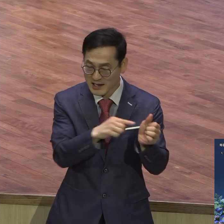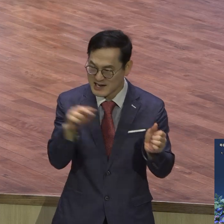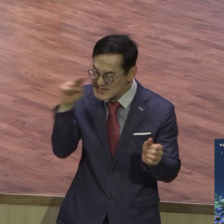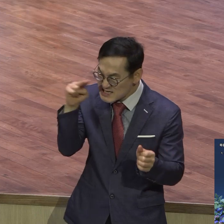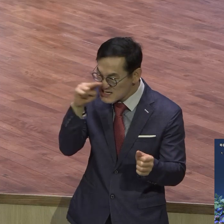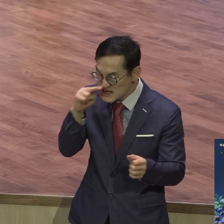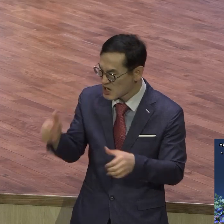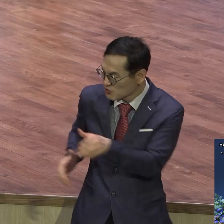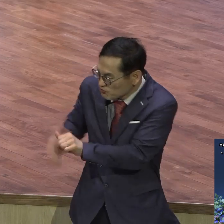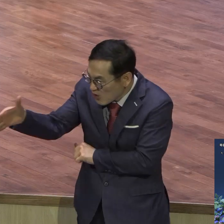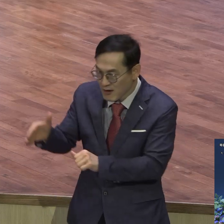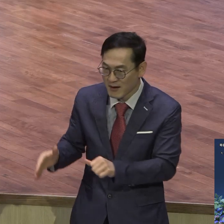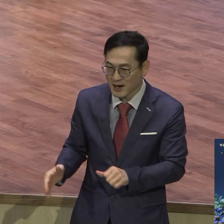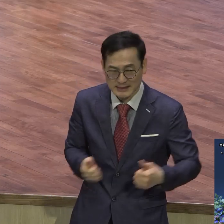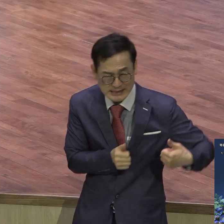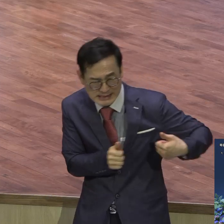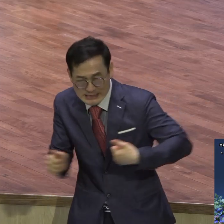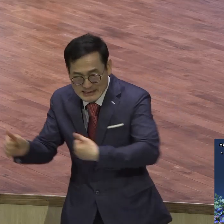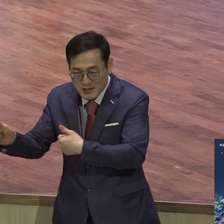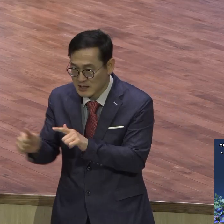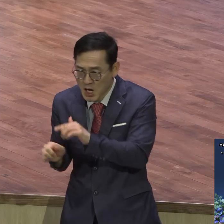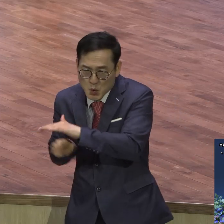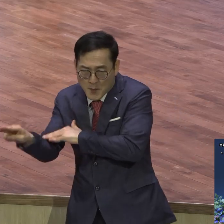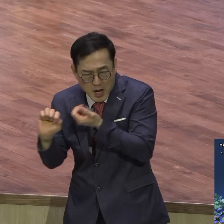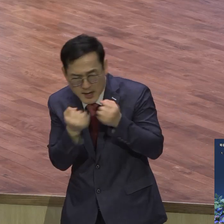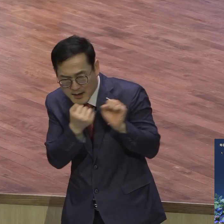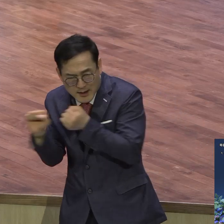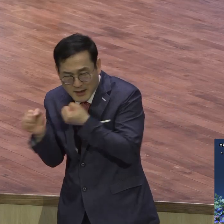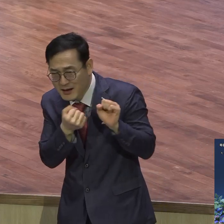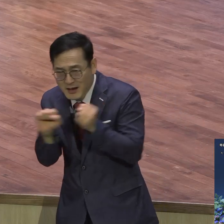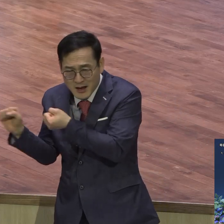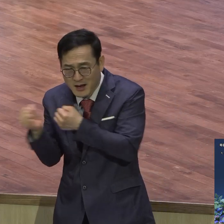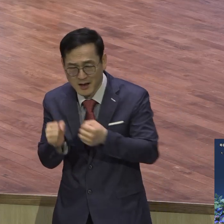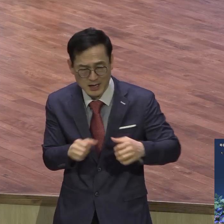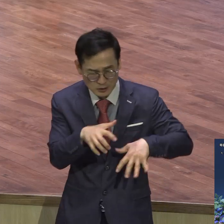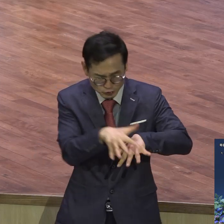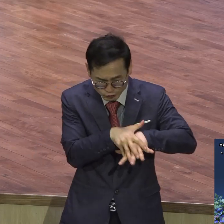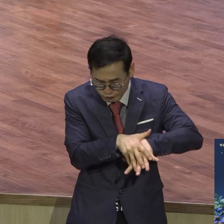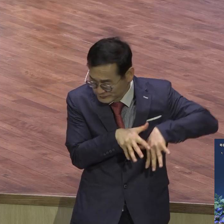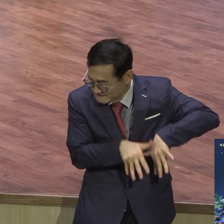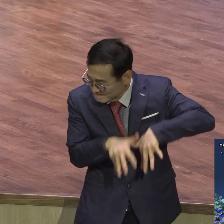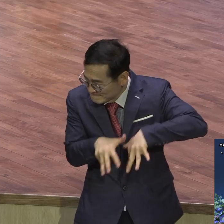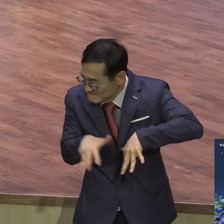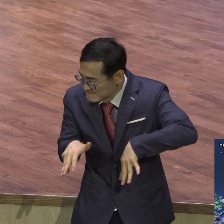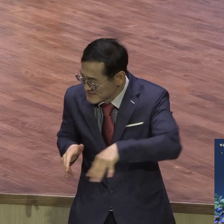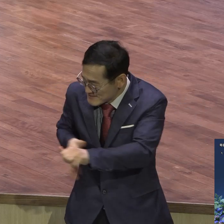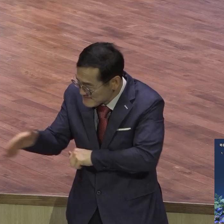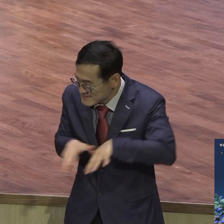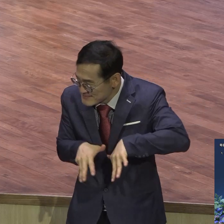죽이겠다고 병사들을 끌고 그냥 기저히 죽이겠다고